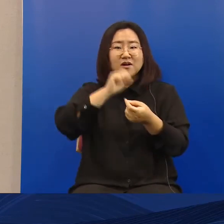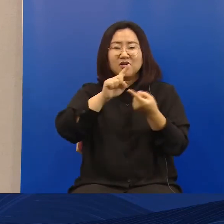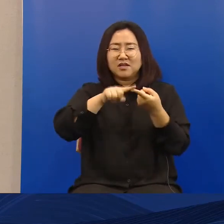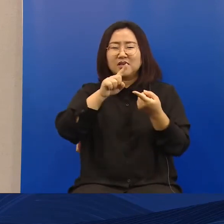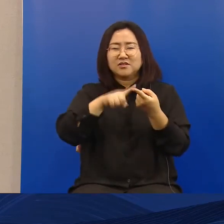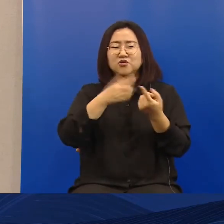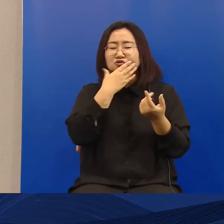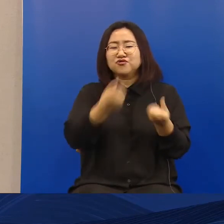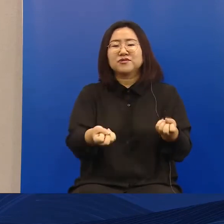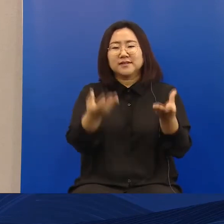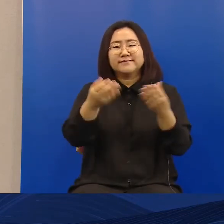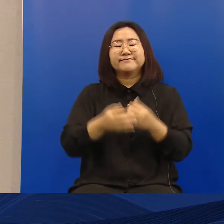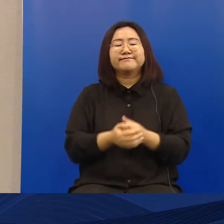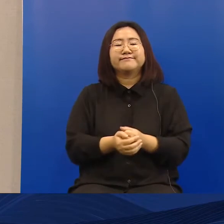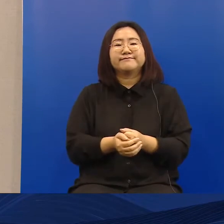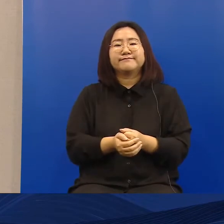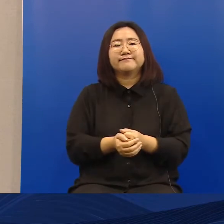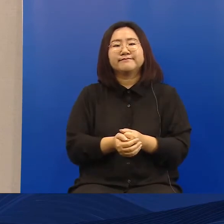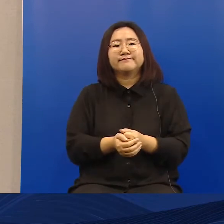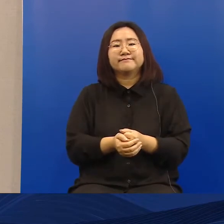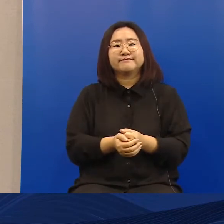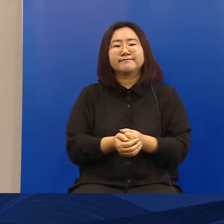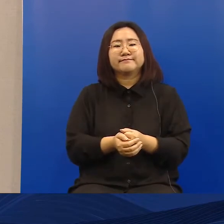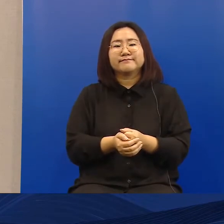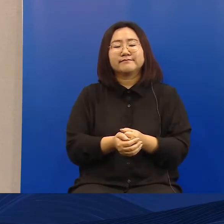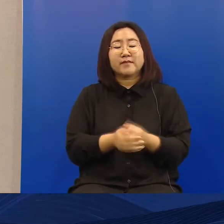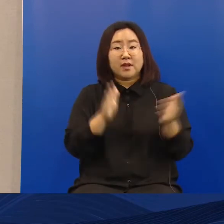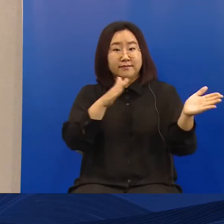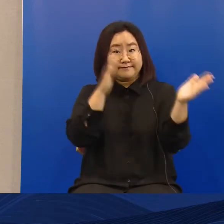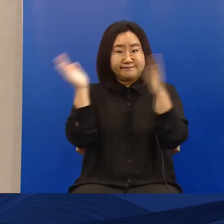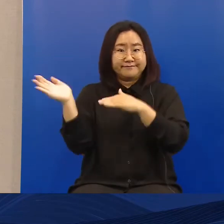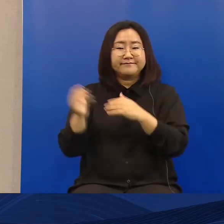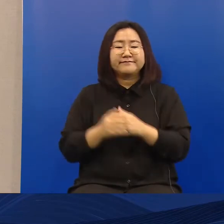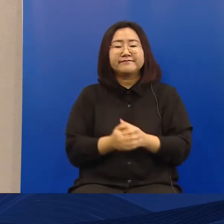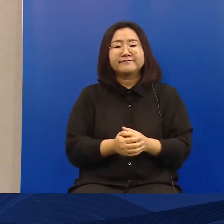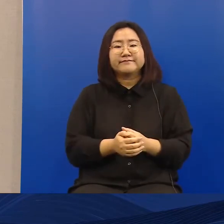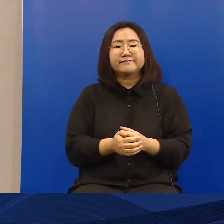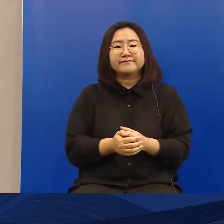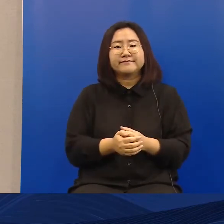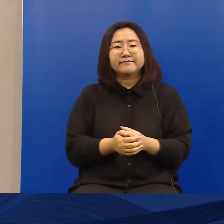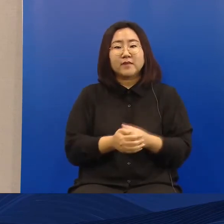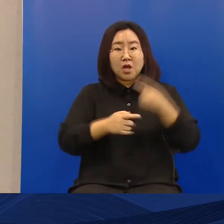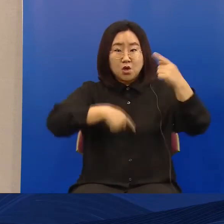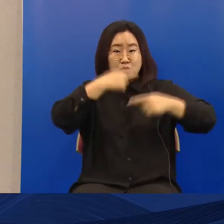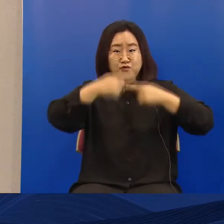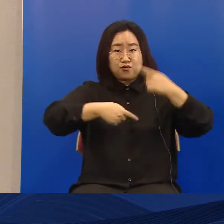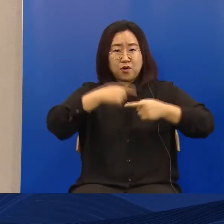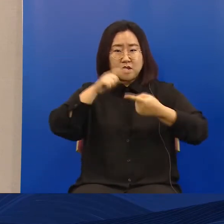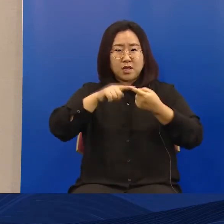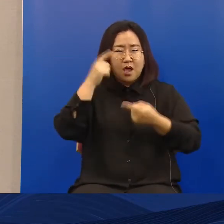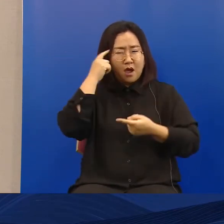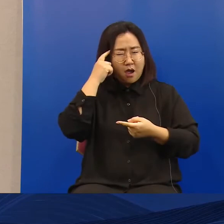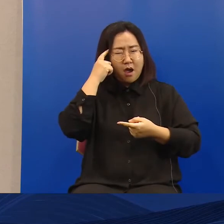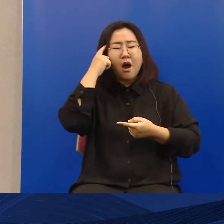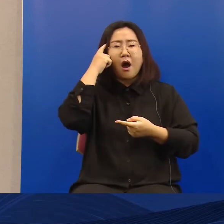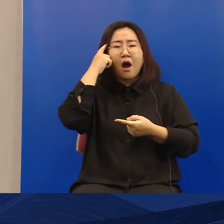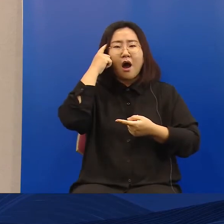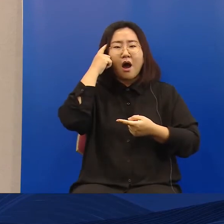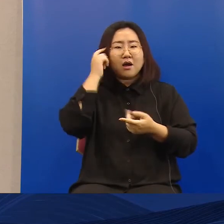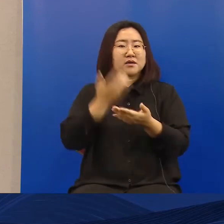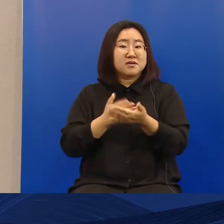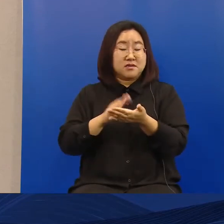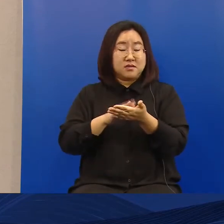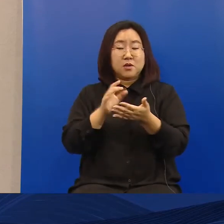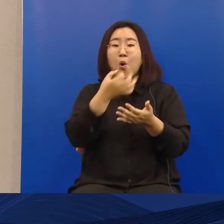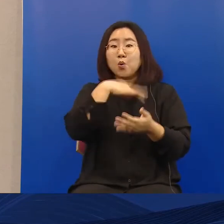한번 축하를 드립니다. 자, 또 다른 측면을 보면은요. 수어에 대한 인식이 효과적인 공공서비스 통역